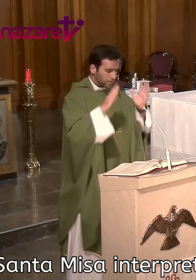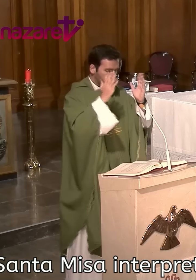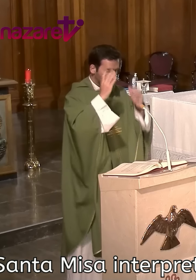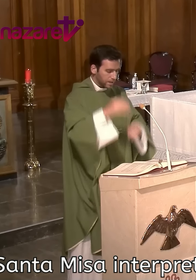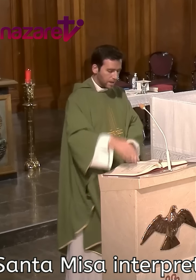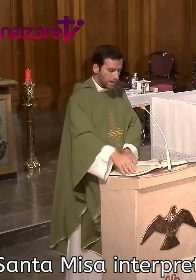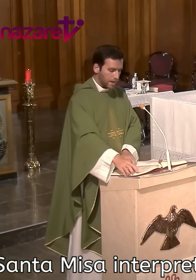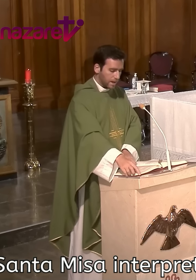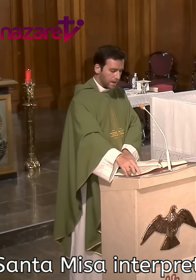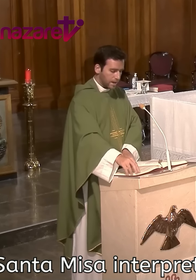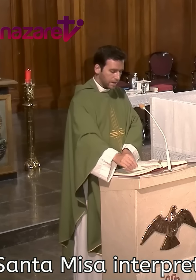aleluya.